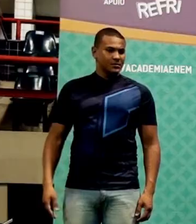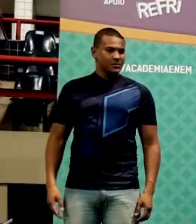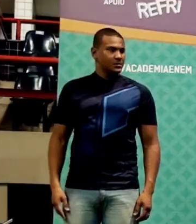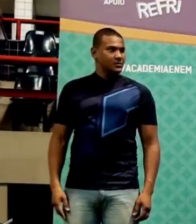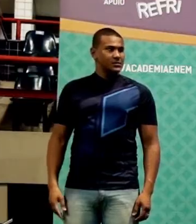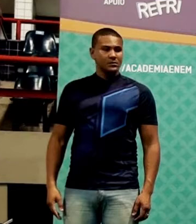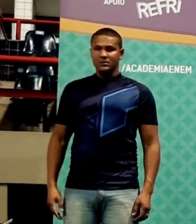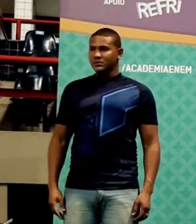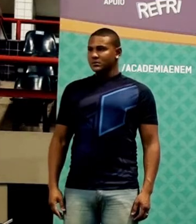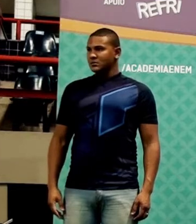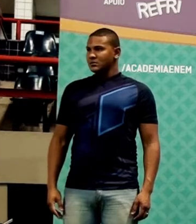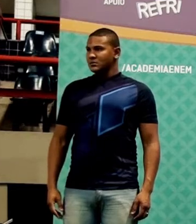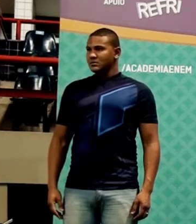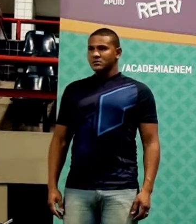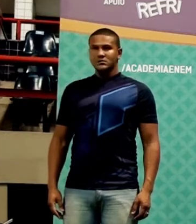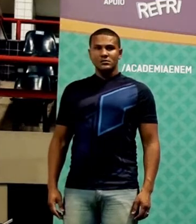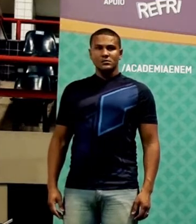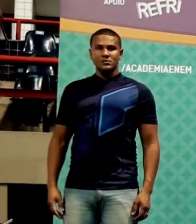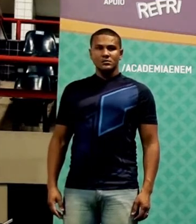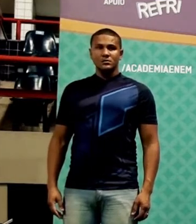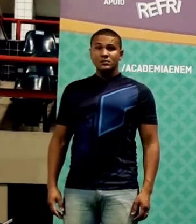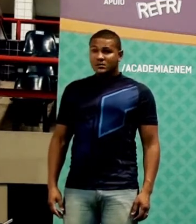Qual é a página? Alguém já descobriu?